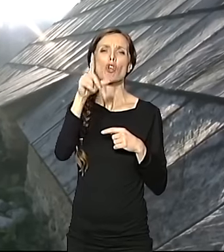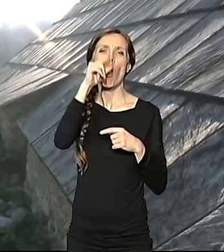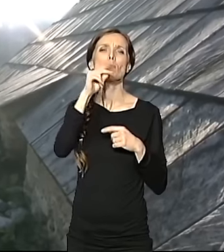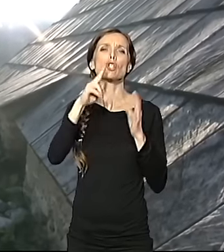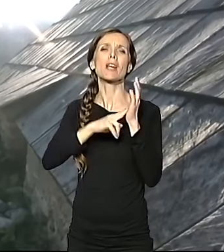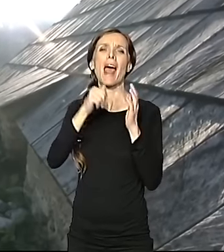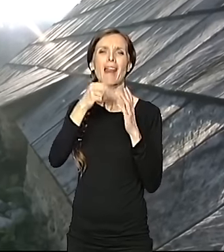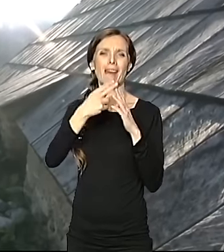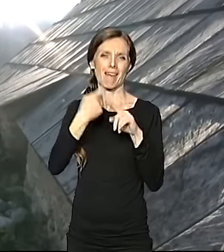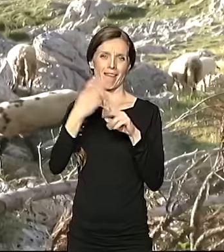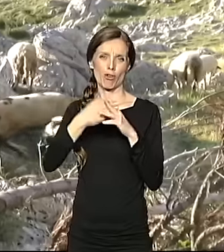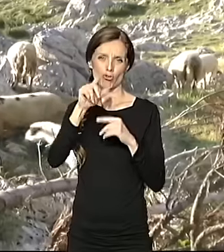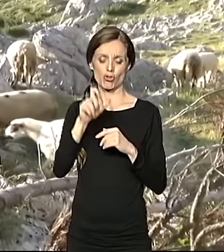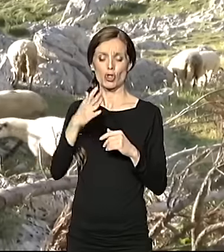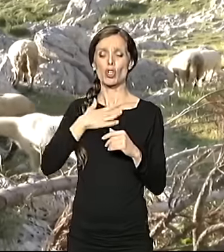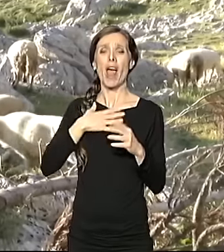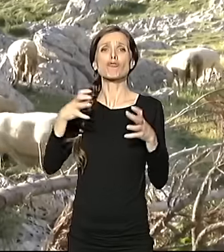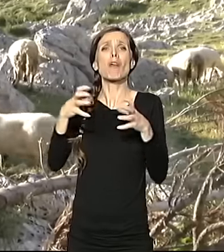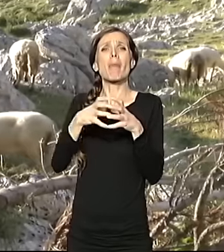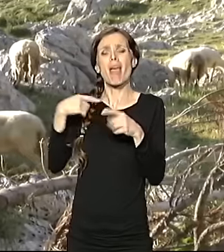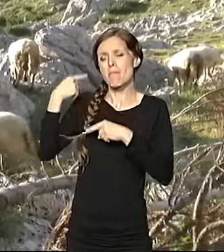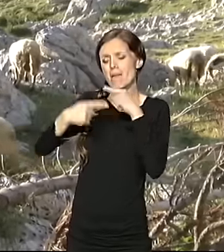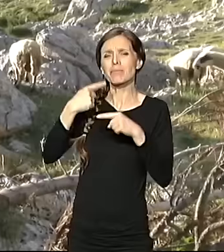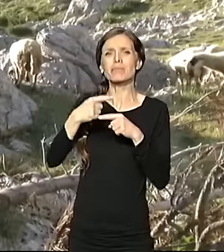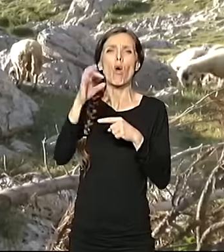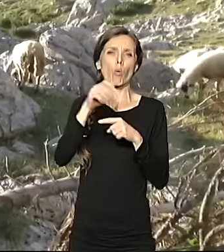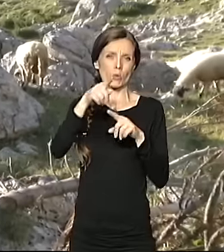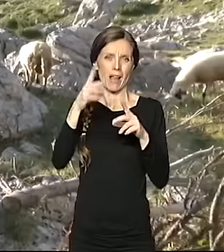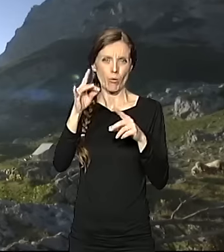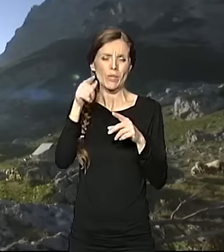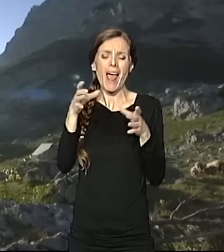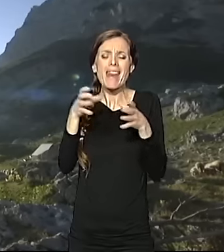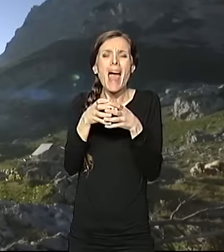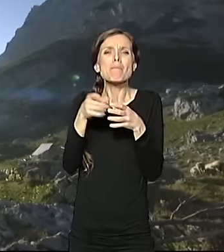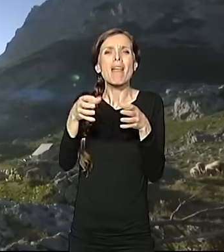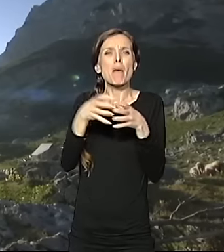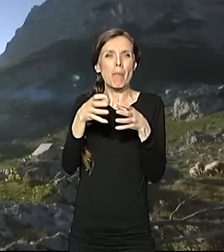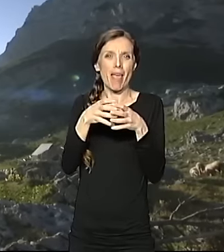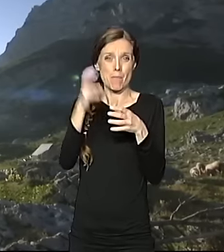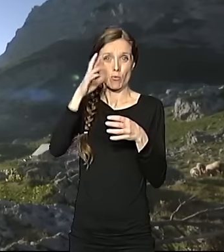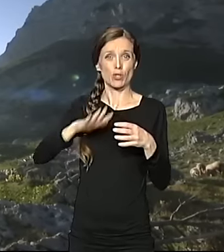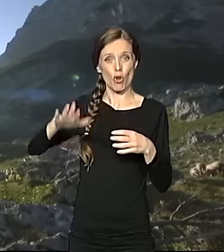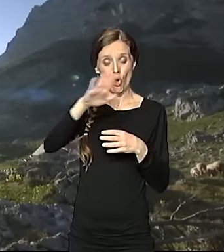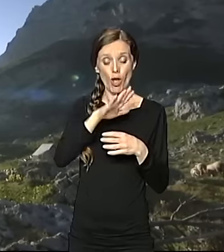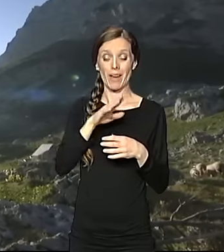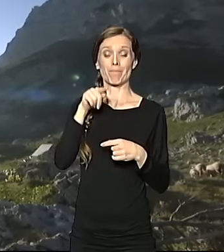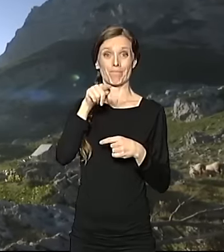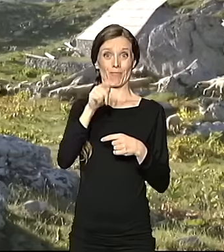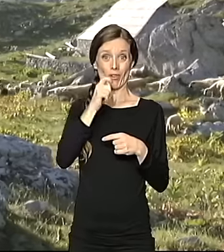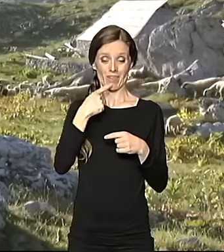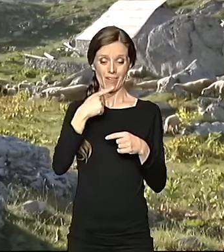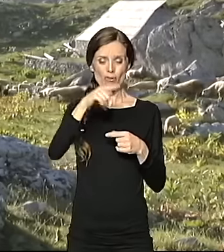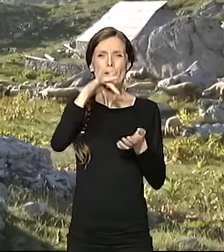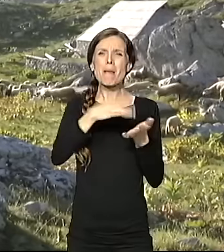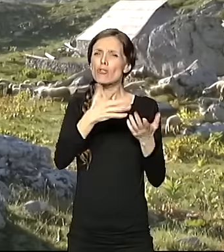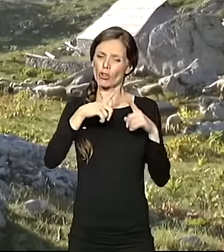Oputna rudina, pleme Oputna rudina. To je najmanje pleme u Crnoj Gori. Od mesta gde je familija Komar živi tokom godine, do katuna gde